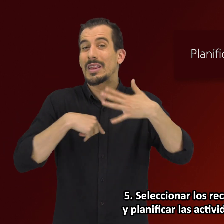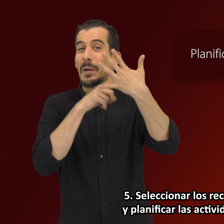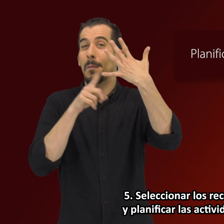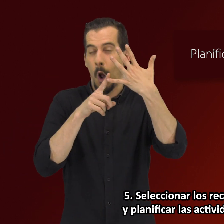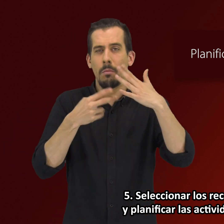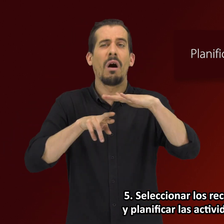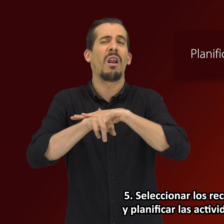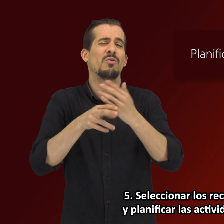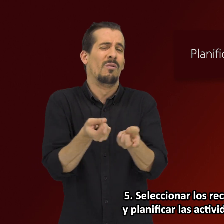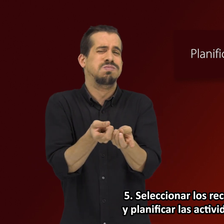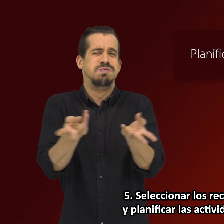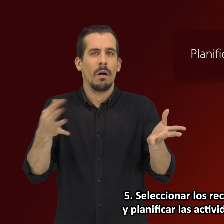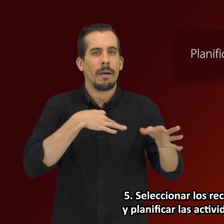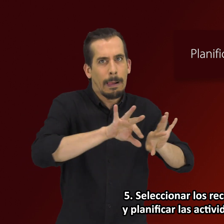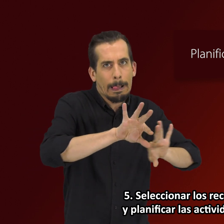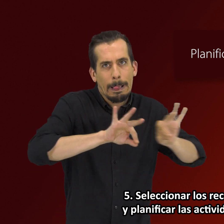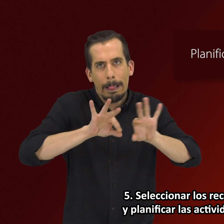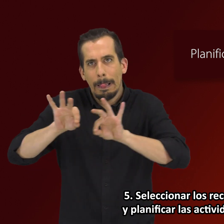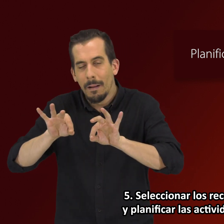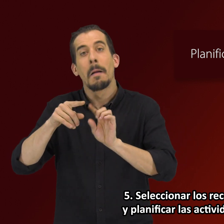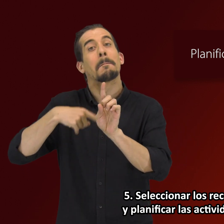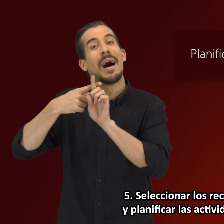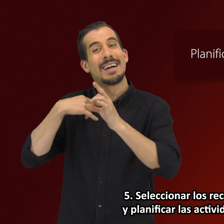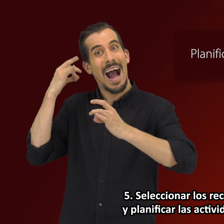5. Seleccionar los recursos y planificar las actividades.